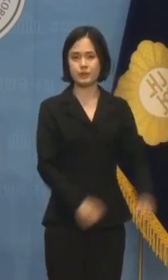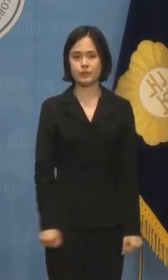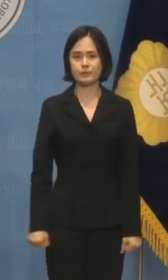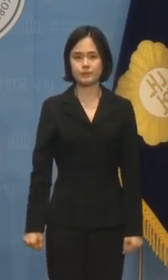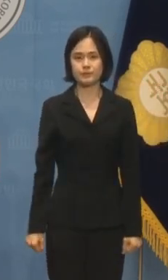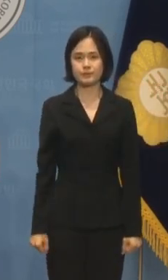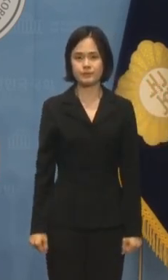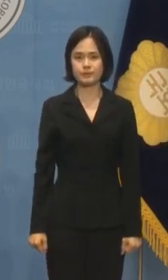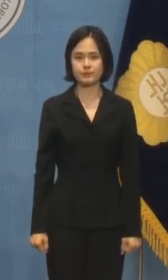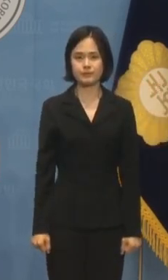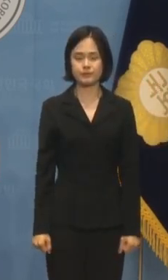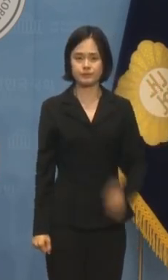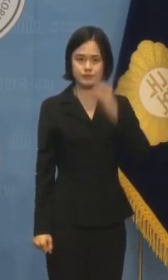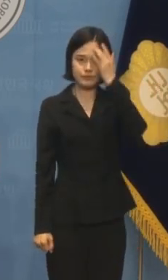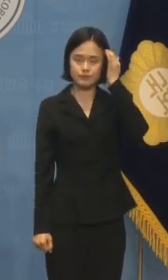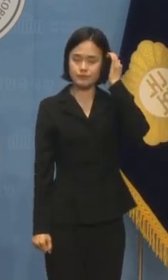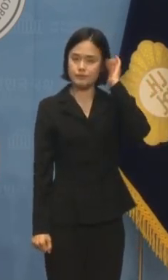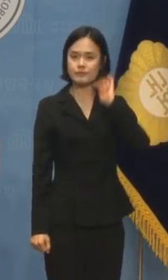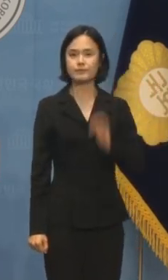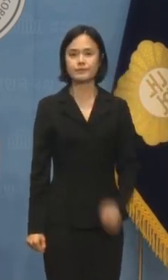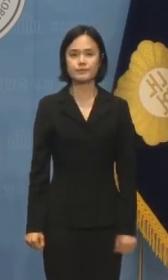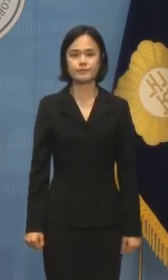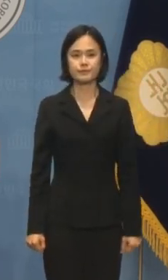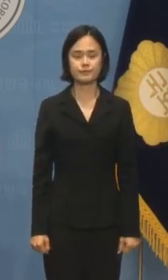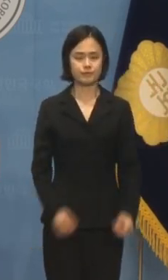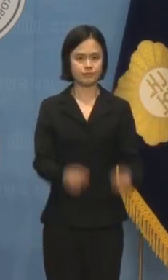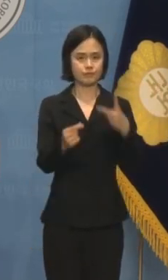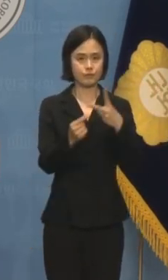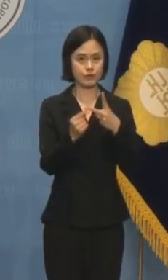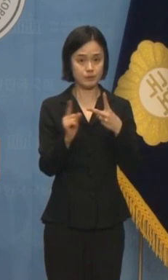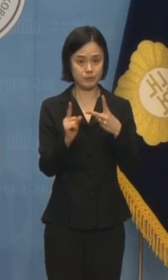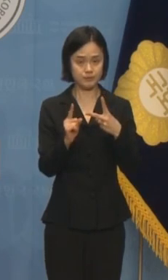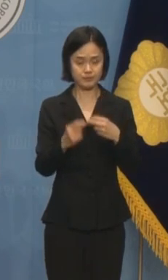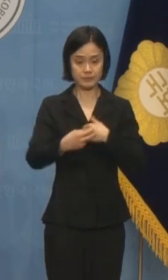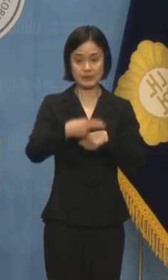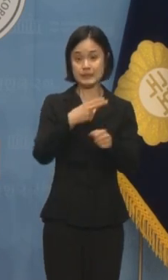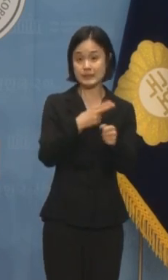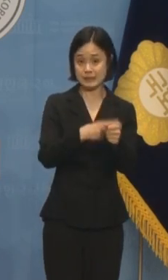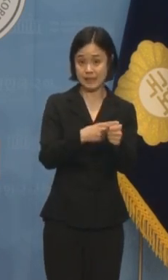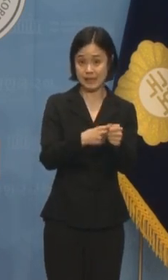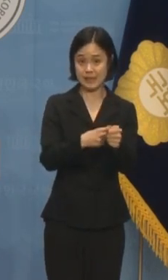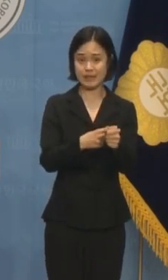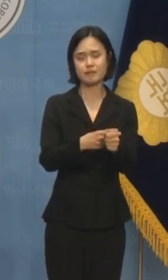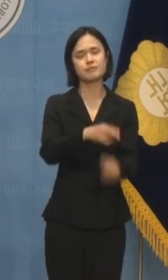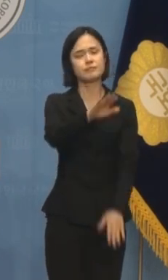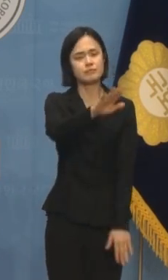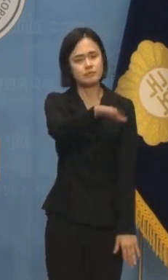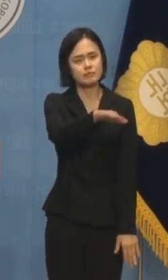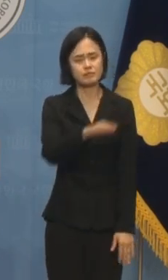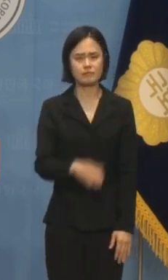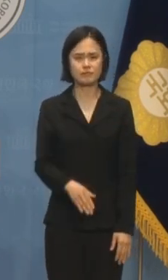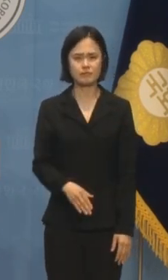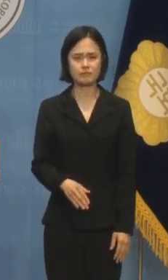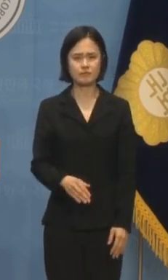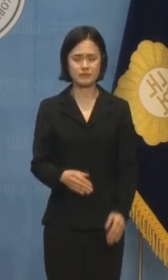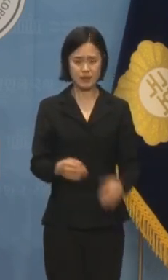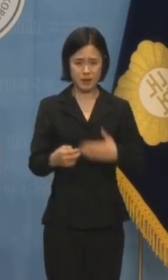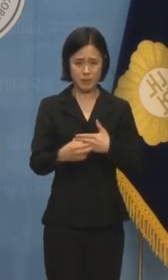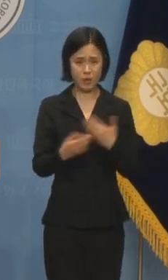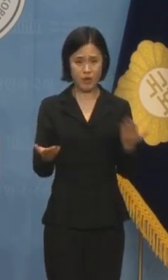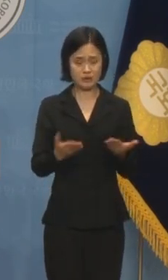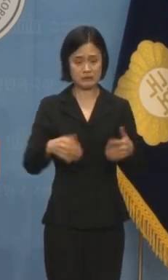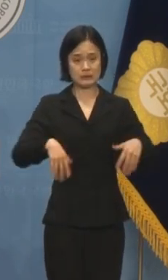합니다 두 번째입니다 의사들은 무기한 휴진 즉각 중단하고 국민들의